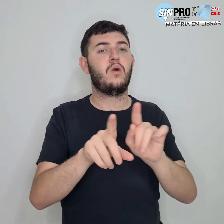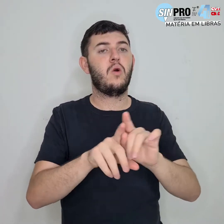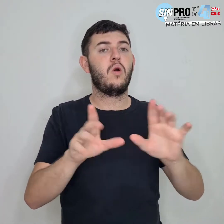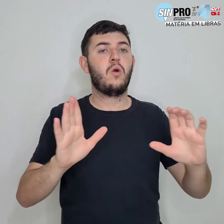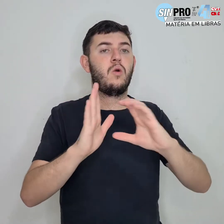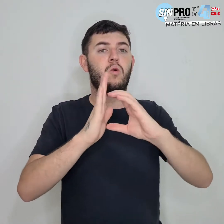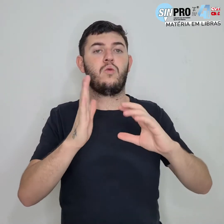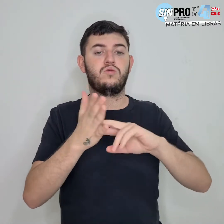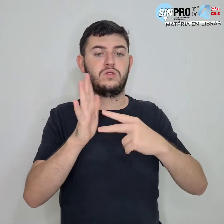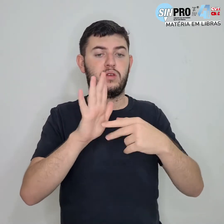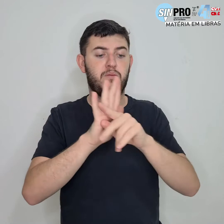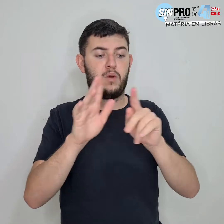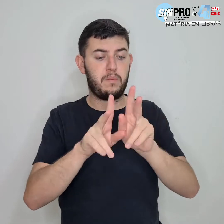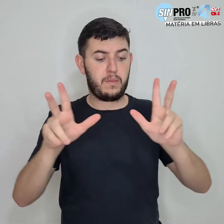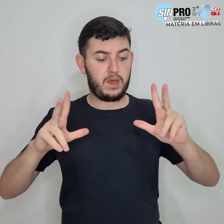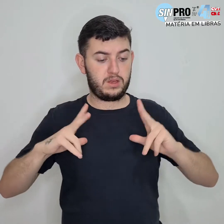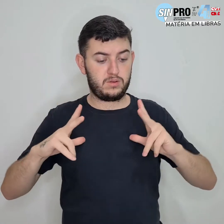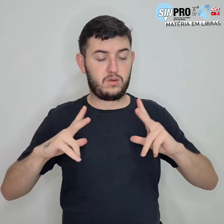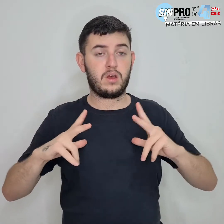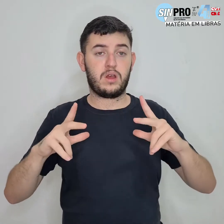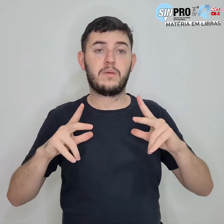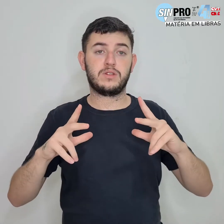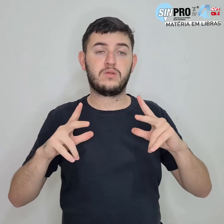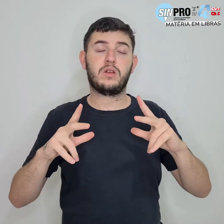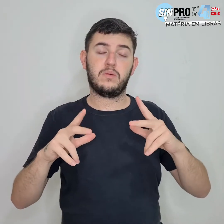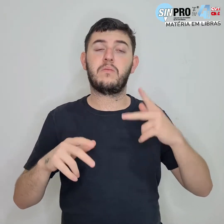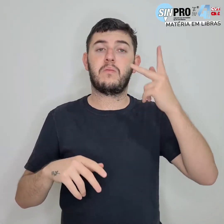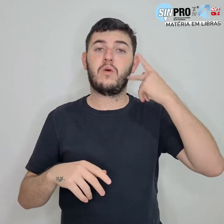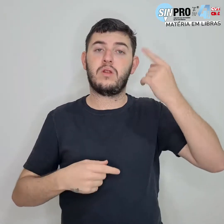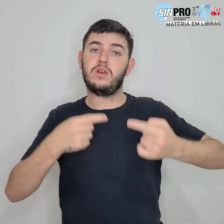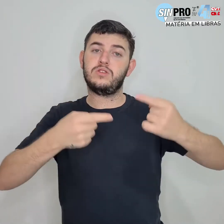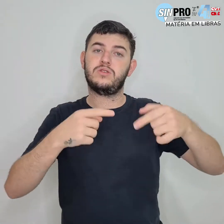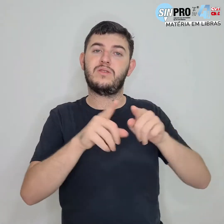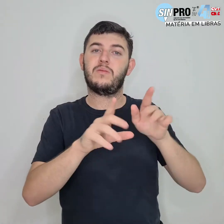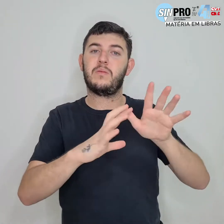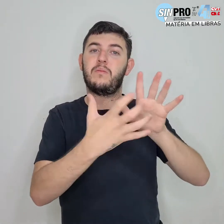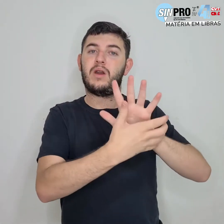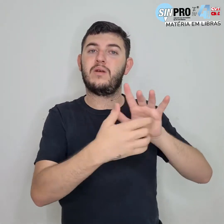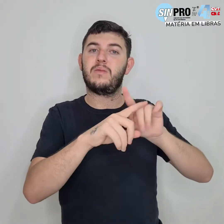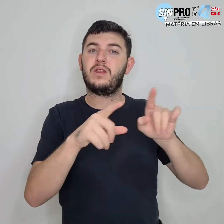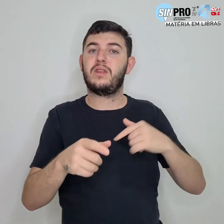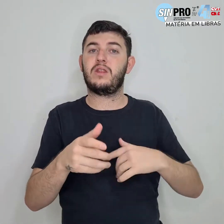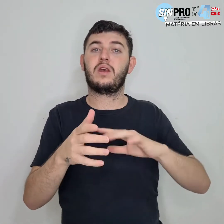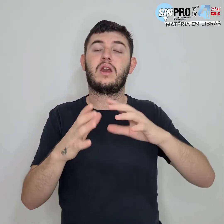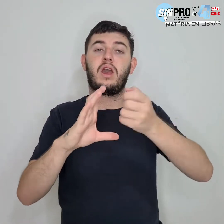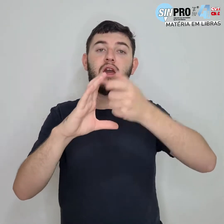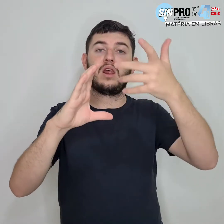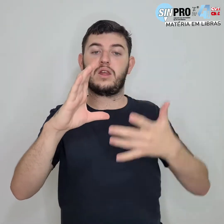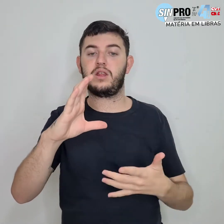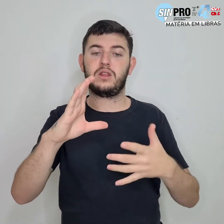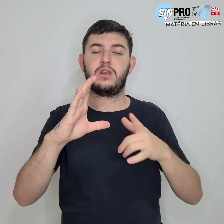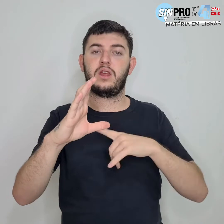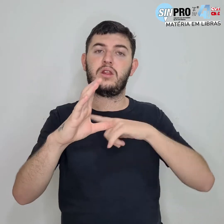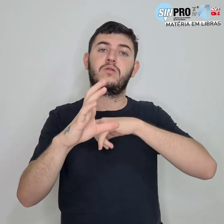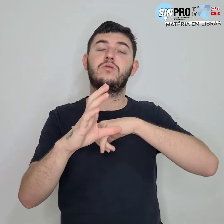pessoalidade político-partidária. Essas características estão intrínsecas nos 5 vínculos estabelecidos pela